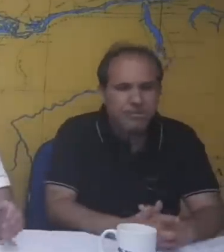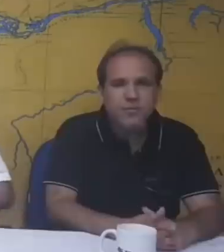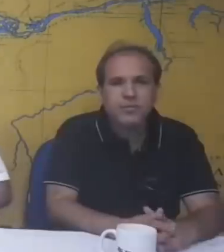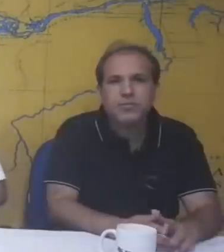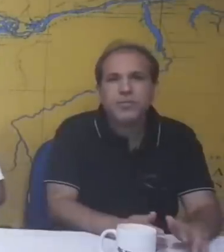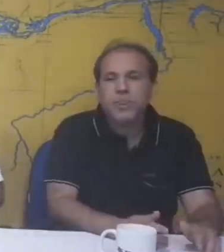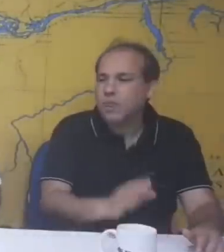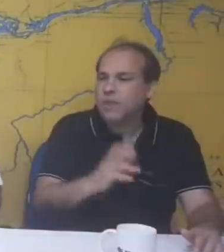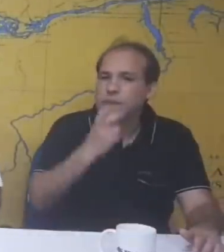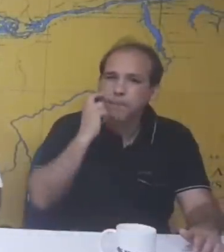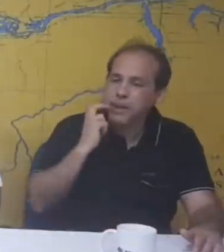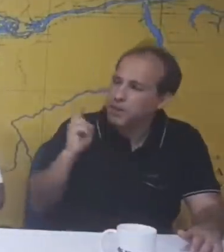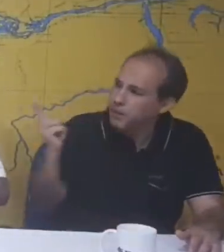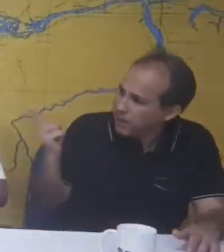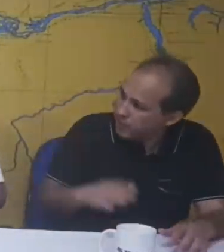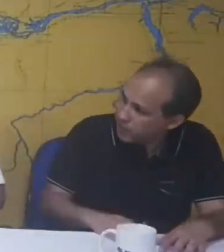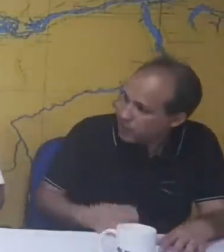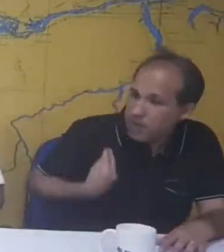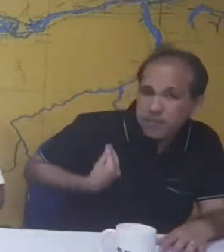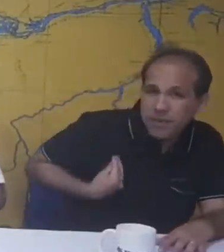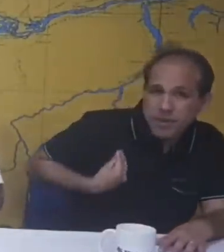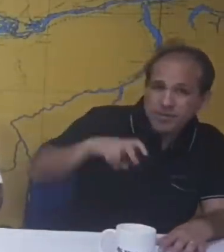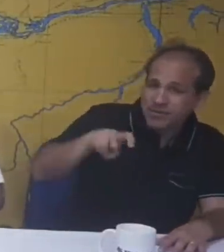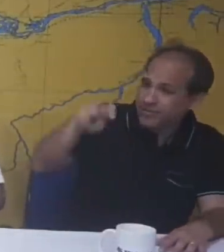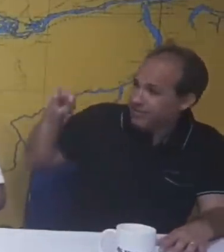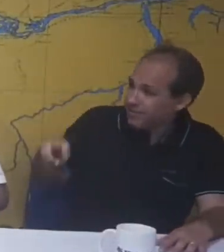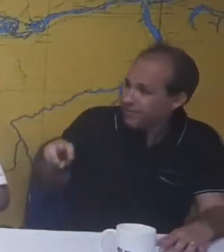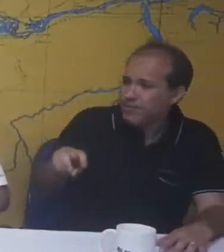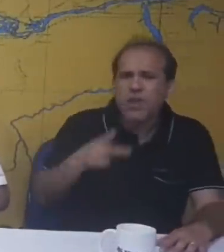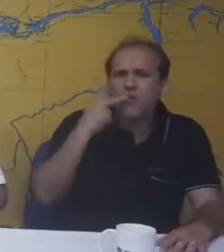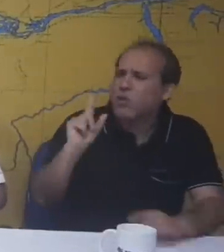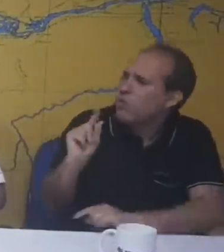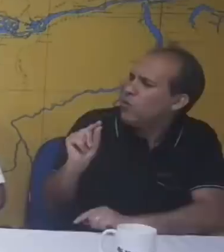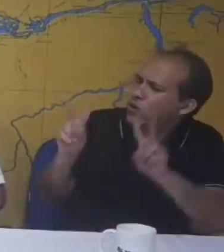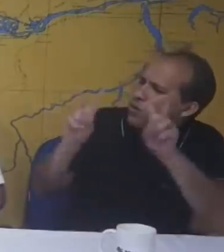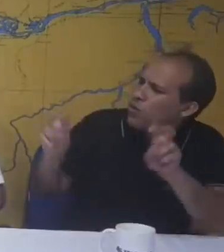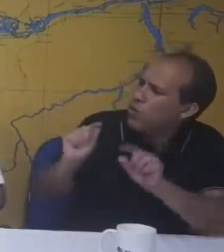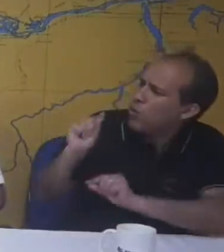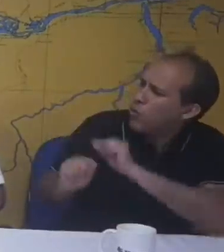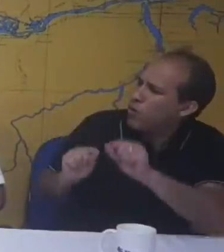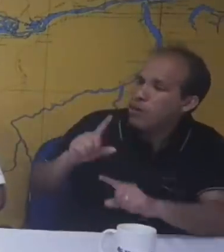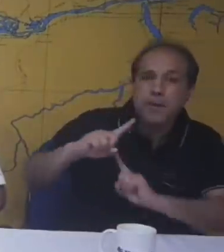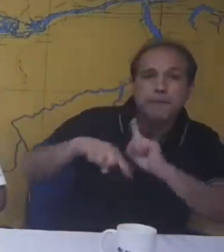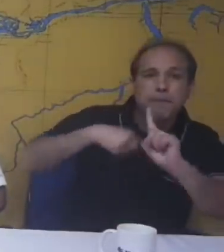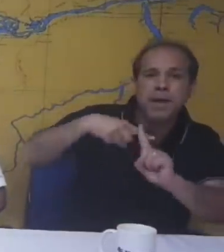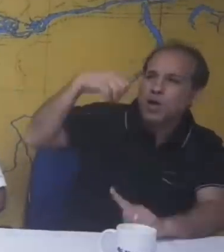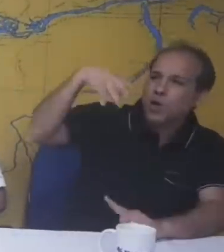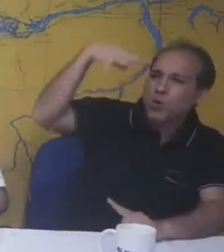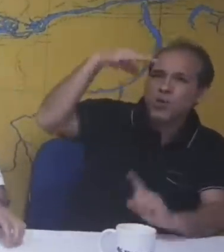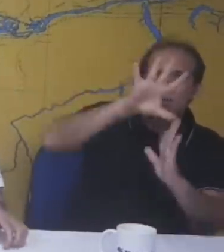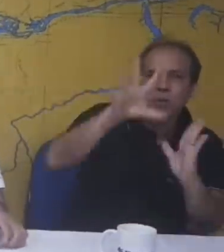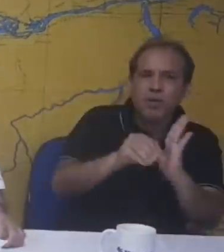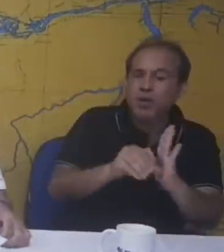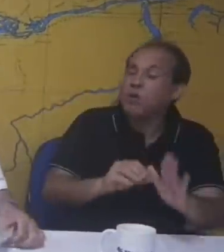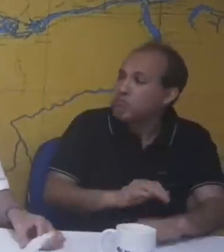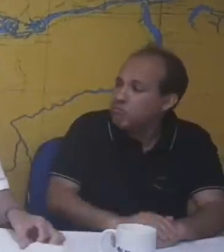Continuando aqui, Bento, você mesmo, você está aqui hoje conosco aqui, você vai falar o que sobre luz aqui? Mais luz para a Amazônia, presidente. Mais